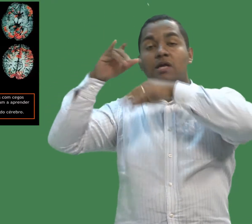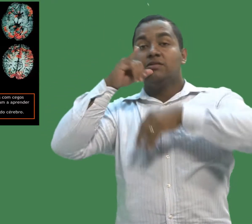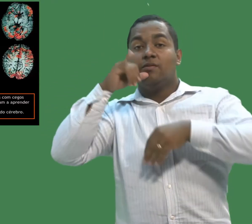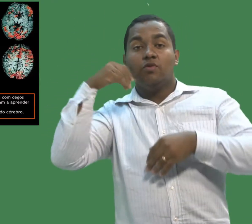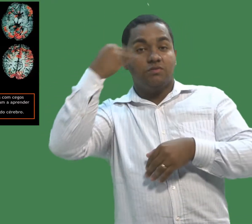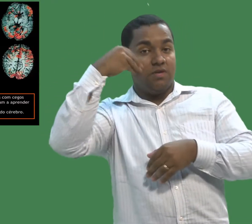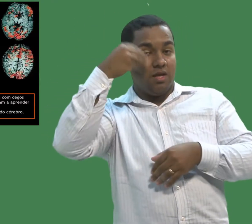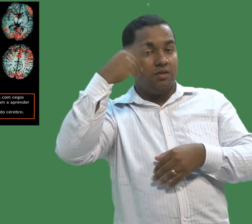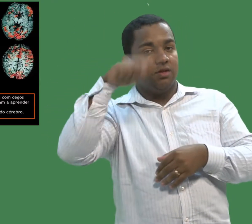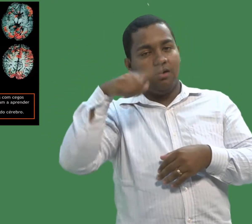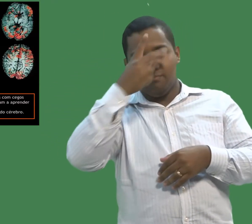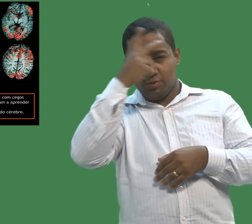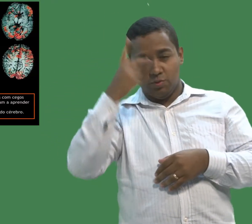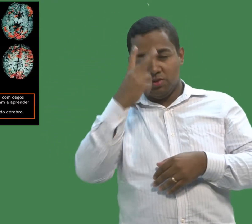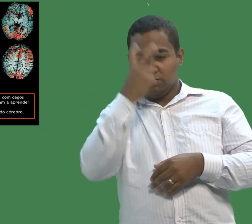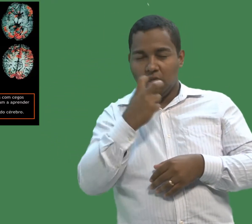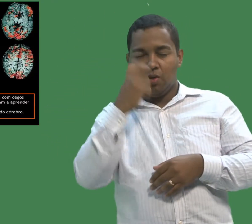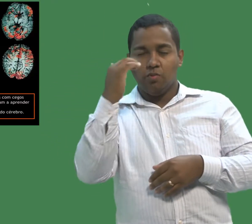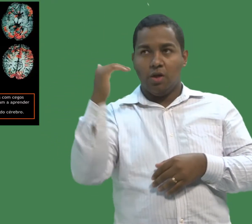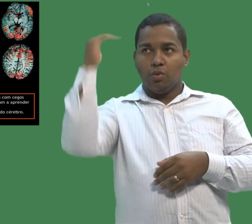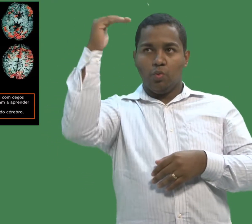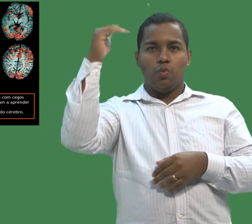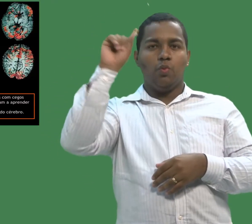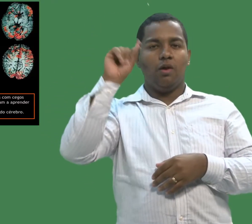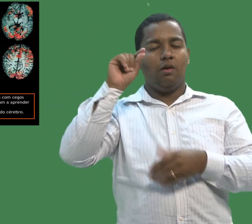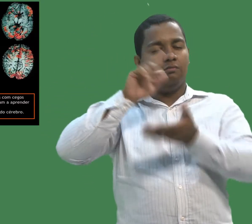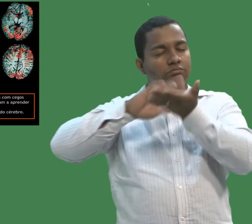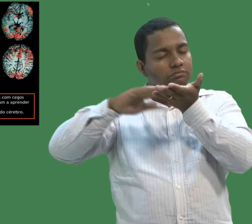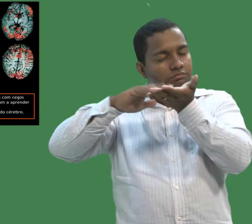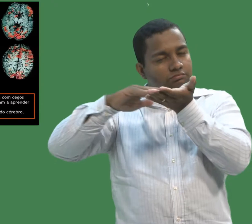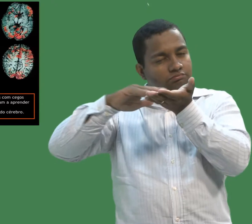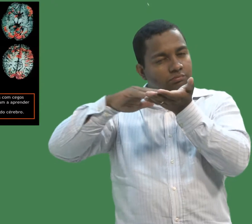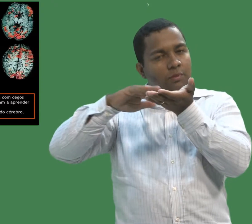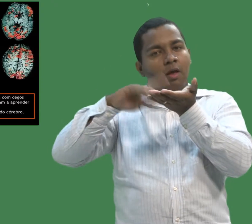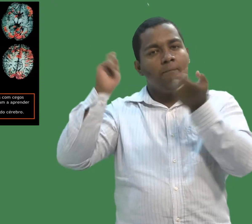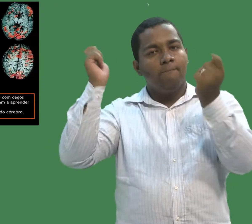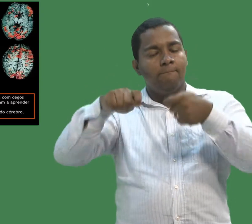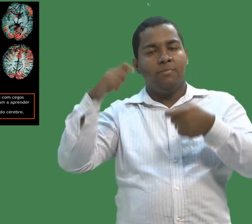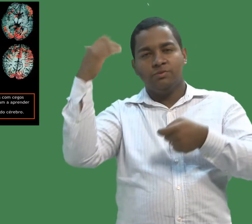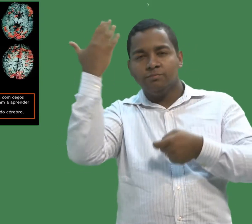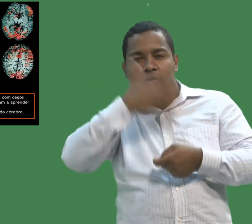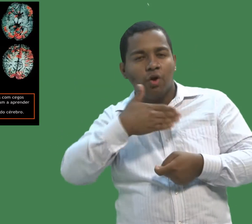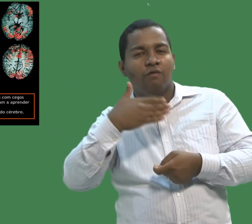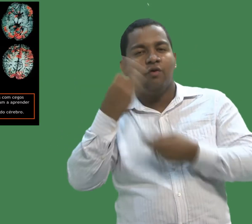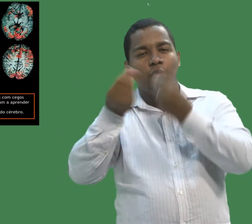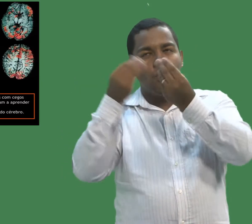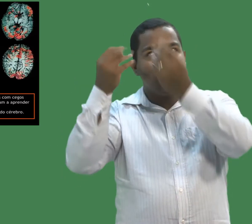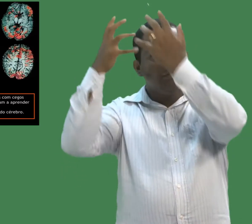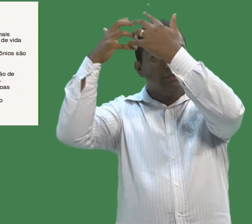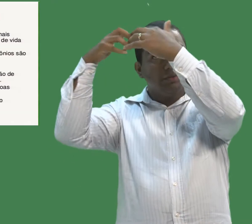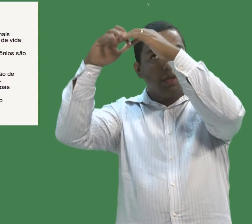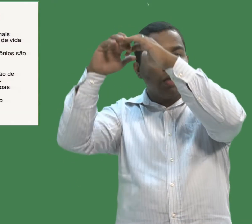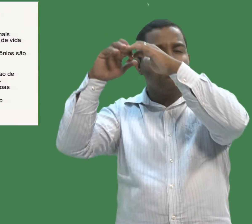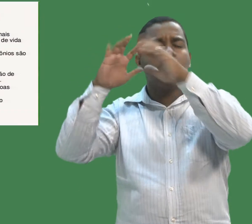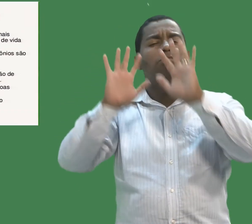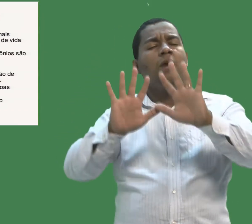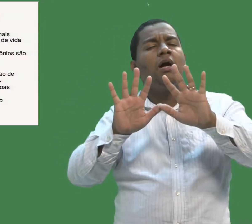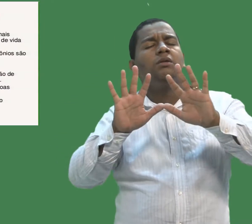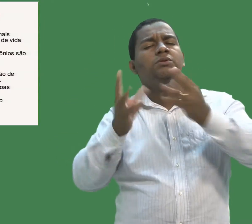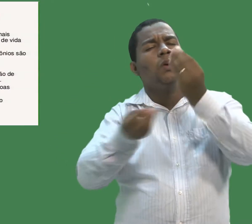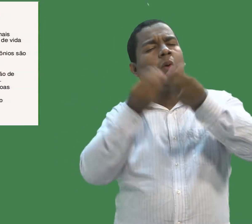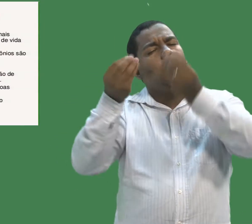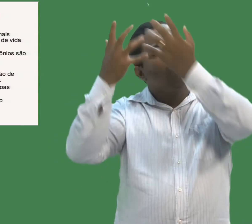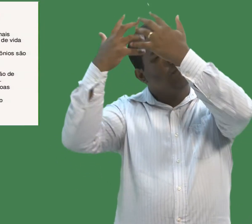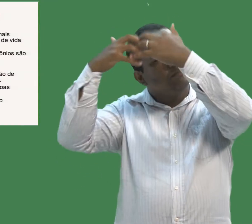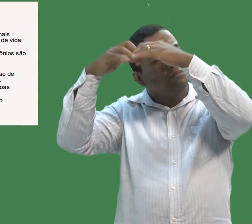cegos, adultos que começaram a aprender braille, veio provar neuroadaptabilidade do cérebro. Afinal, como